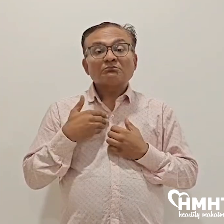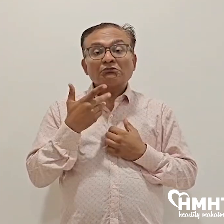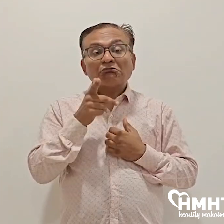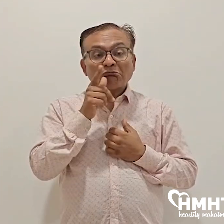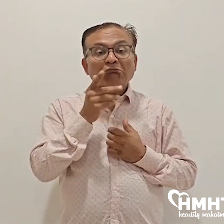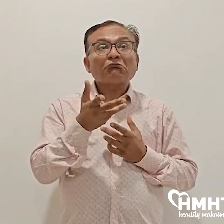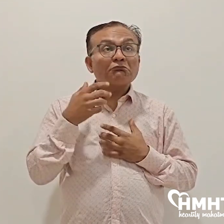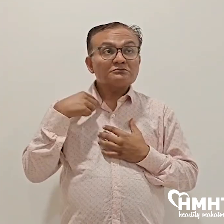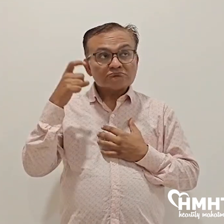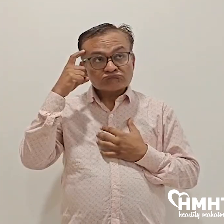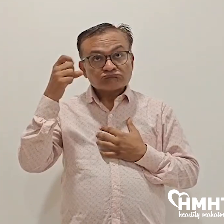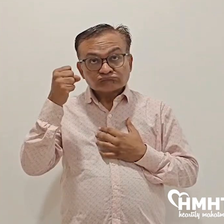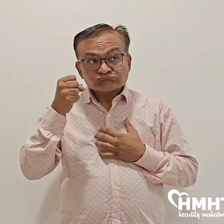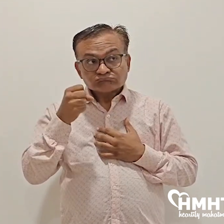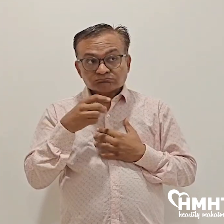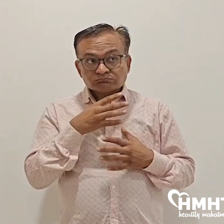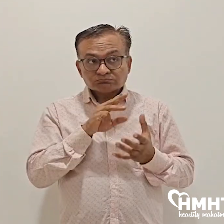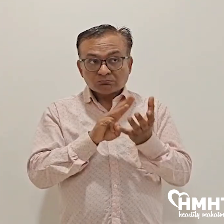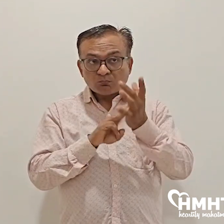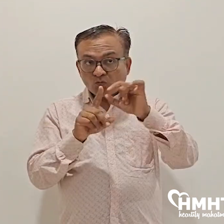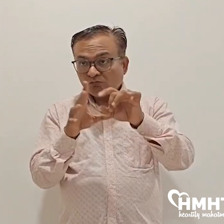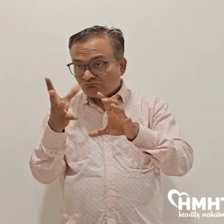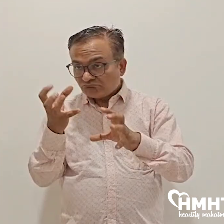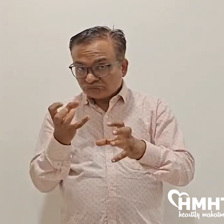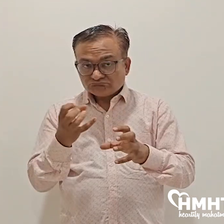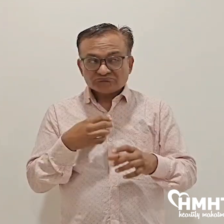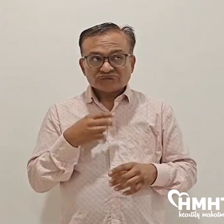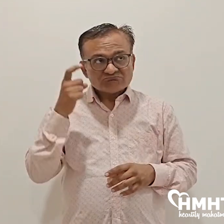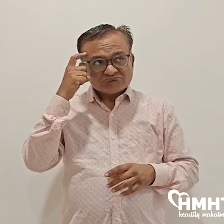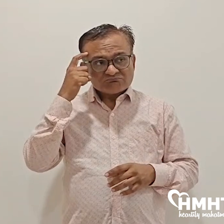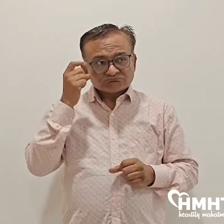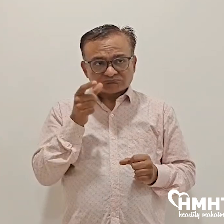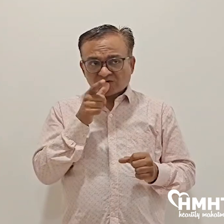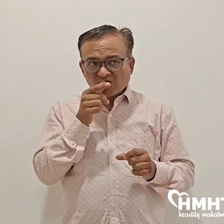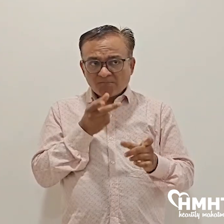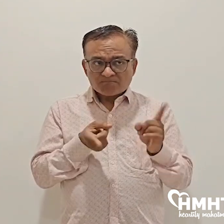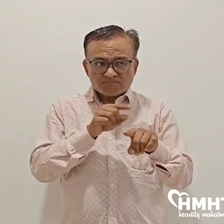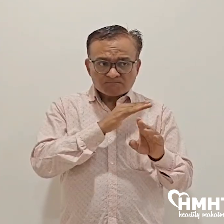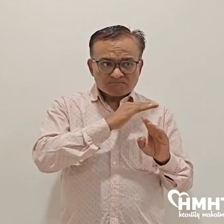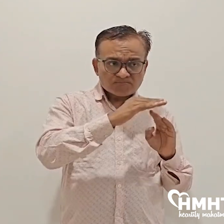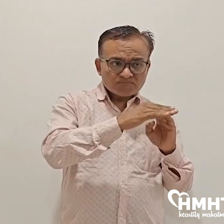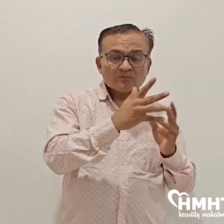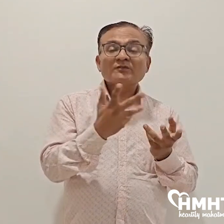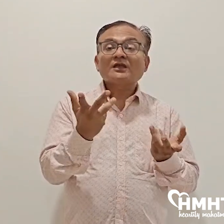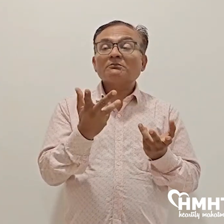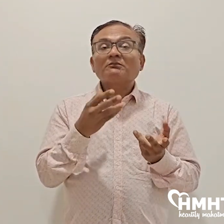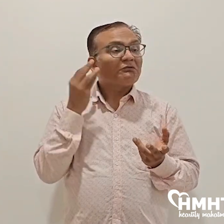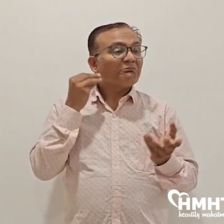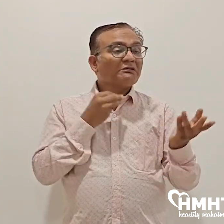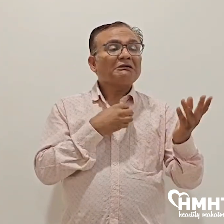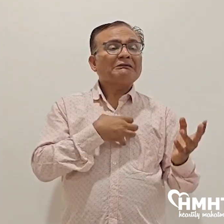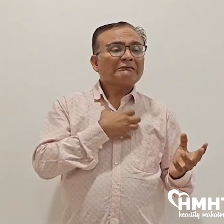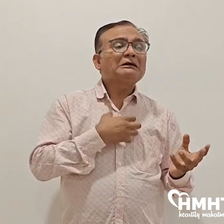હતો? આપણે આડાઈથી દુઃખ આપ્યા? આગ્રહથી દુઃખ આપ્યા? કયા કારણથી દુઃખ આપ્યા એ સામાયિકમાં જોવા માગીએ